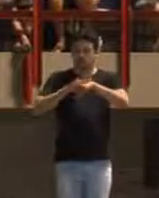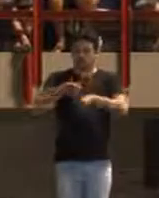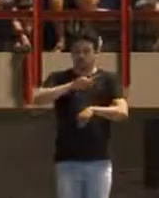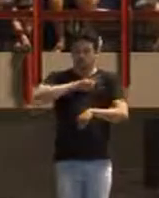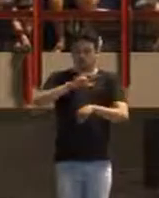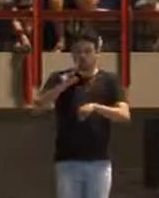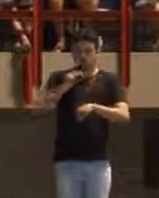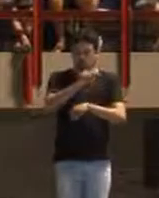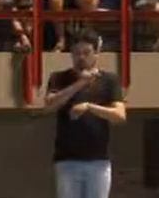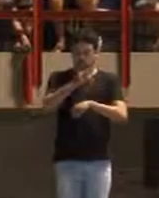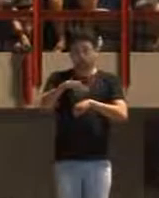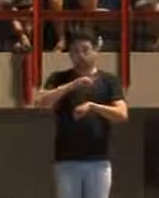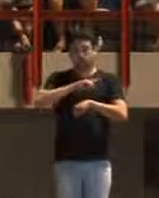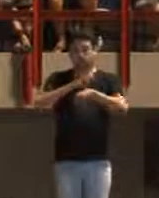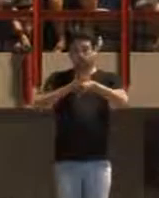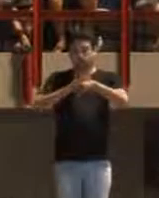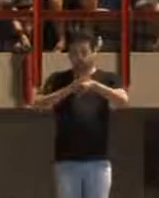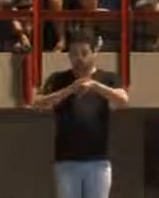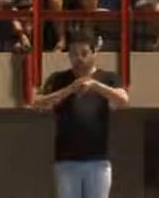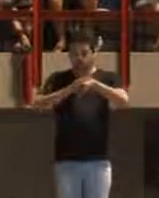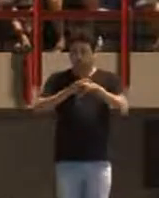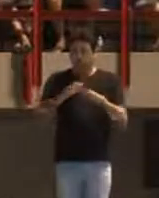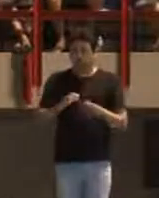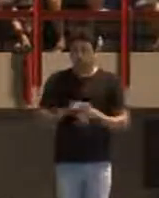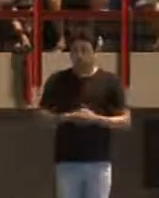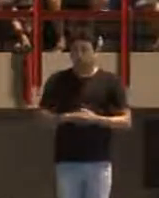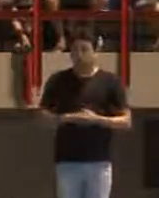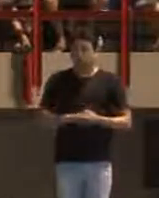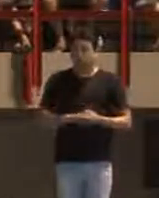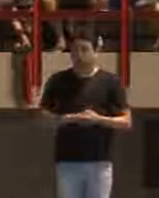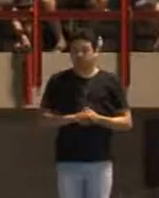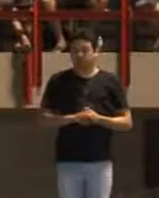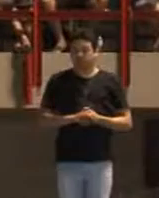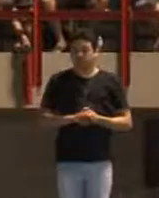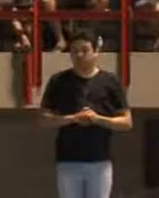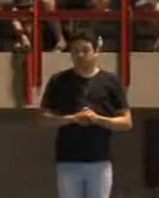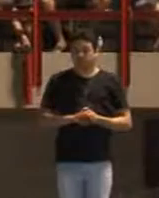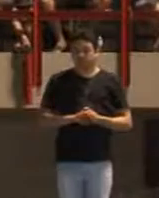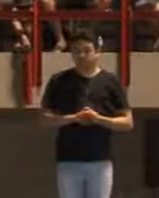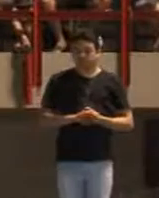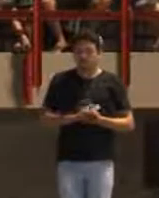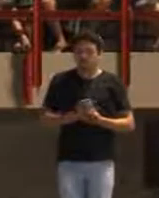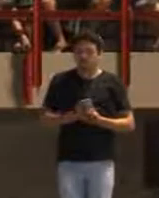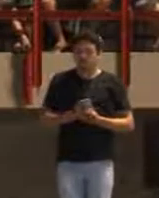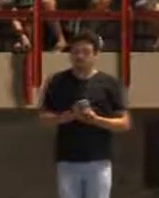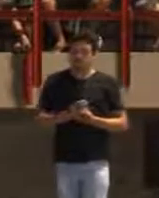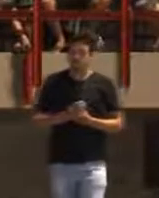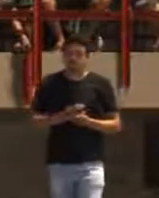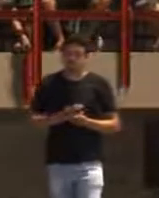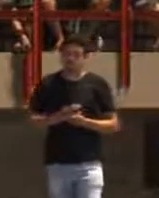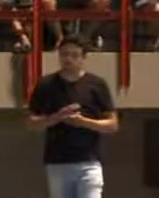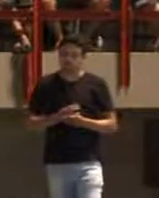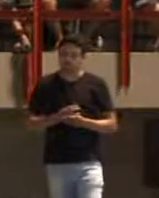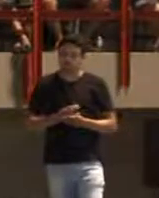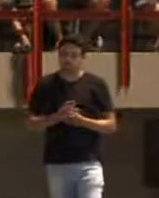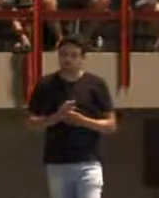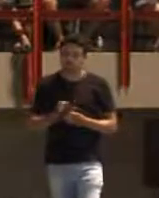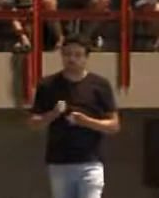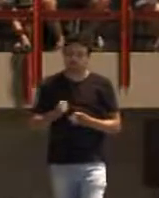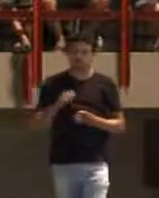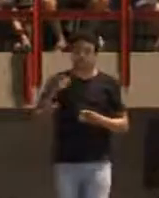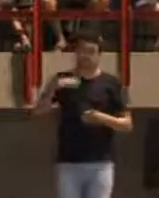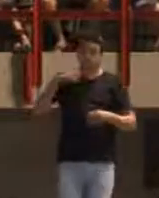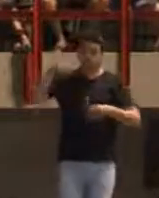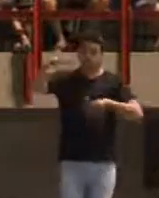vírus. É o vírus, né, da doença que é o dengue. Tudo bem? Então, existe o mosquito